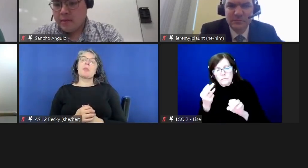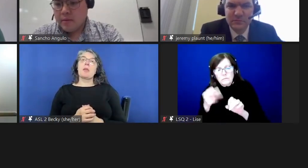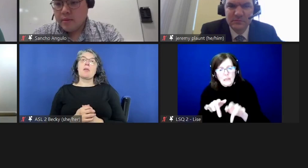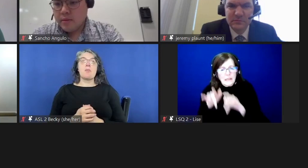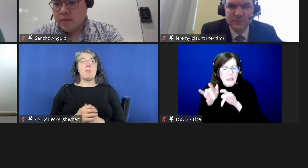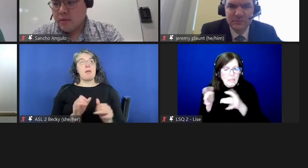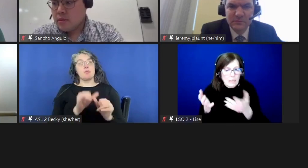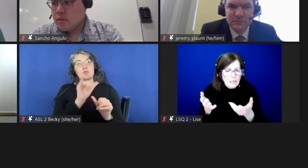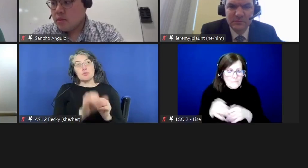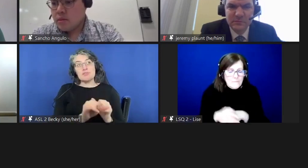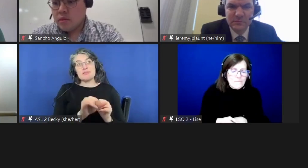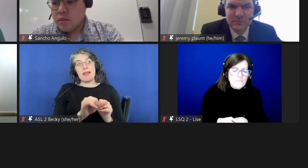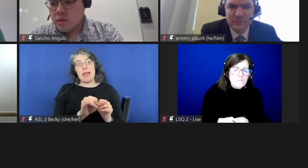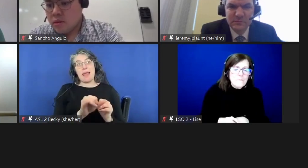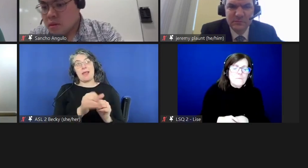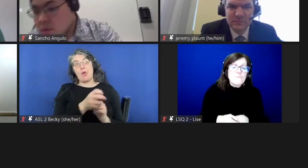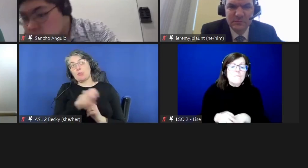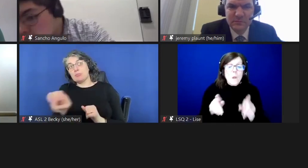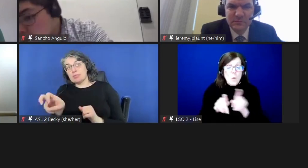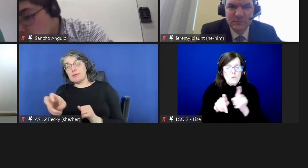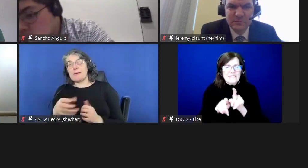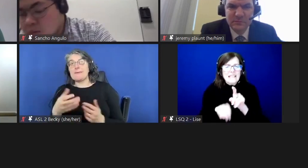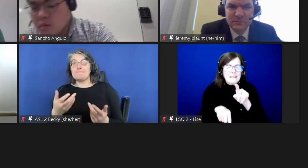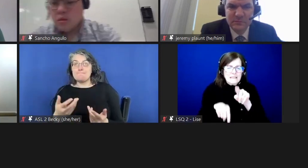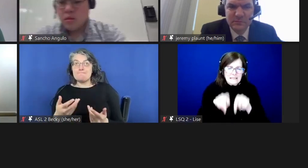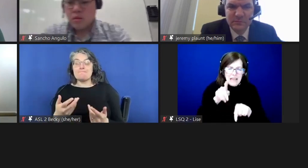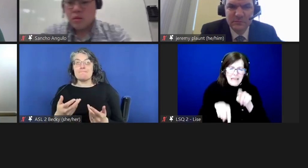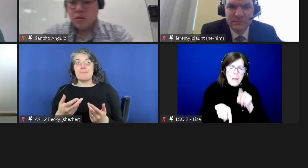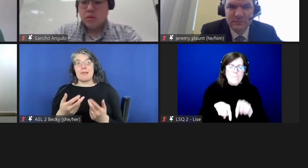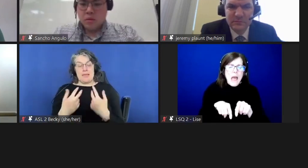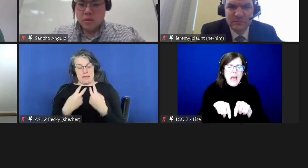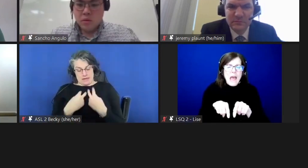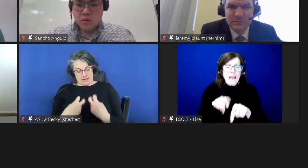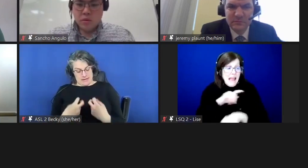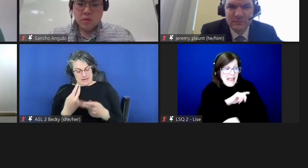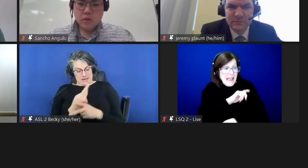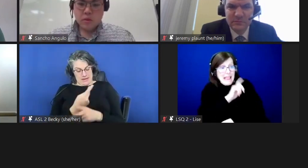Et ça dépend aussi de l'énergie